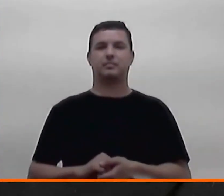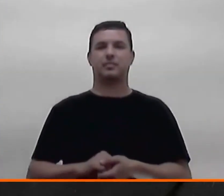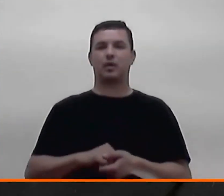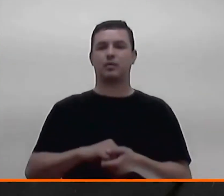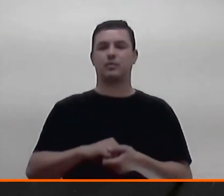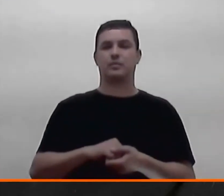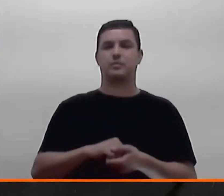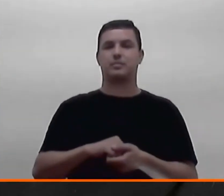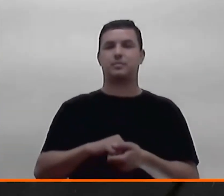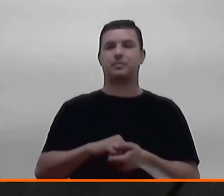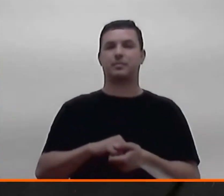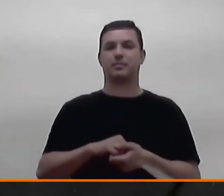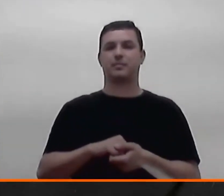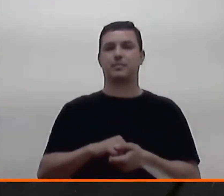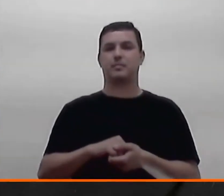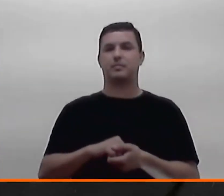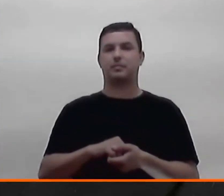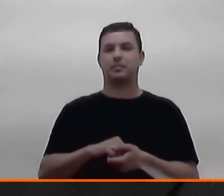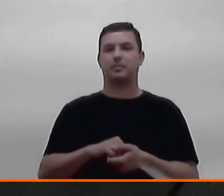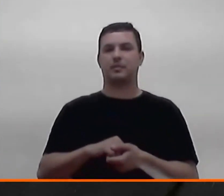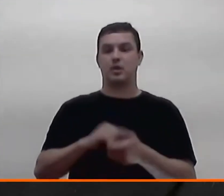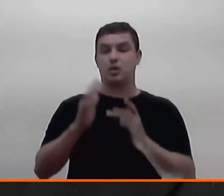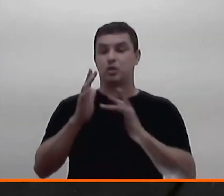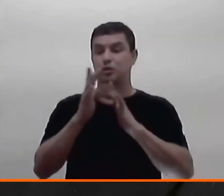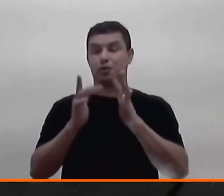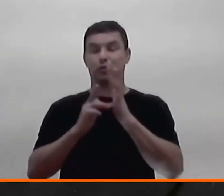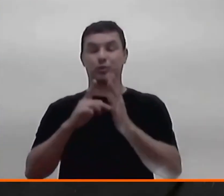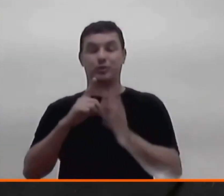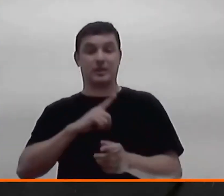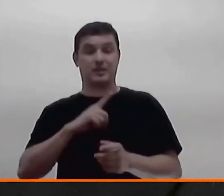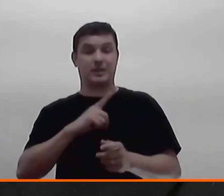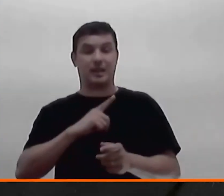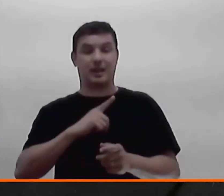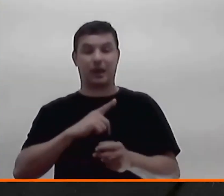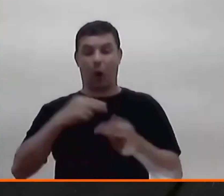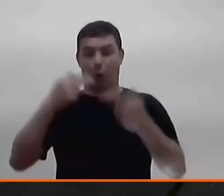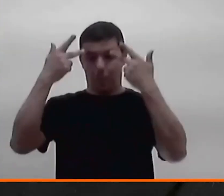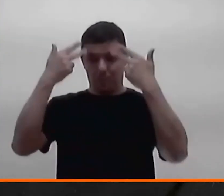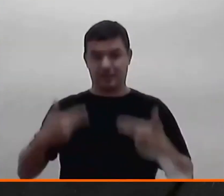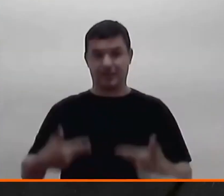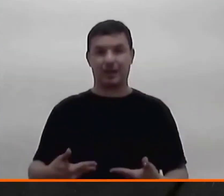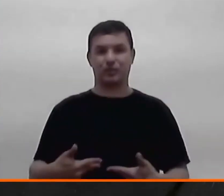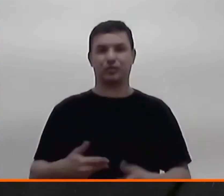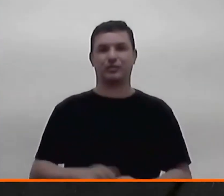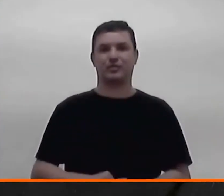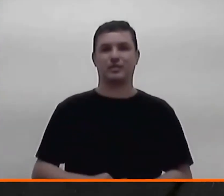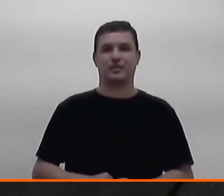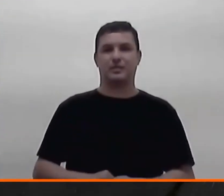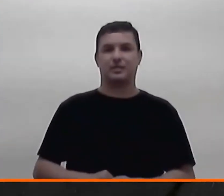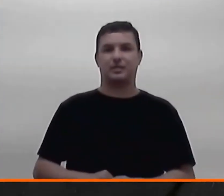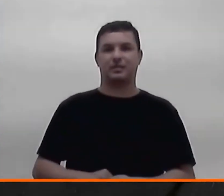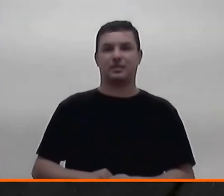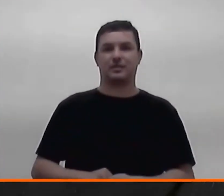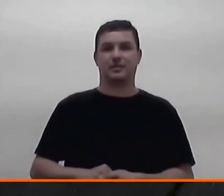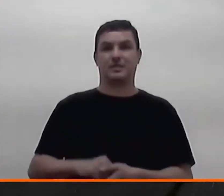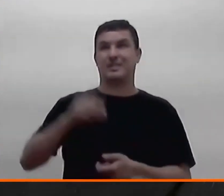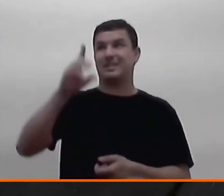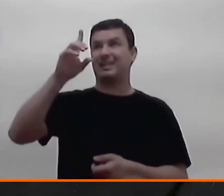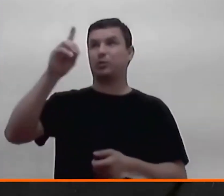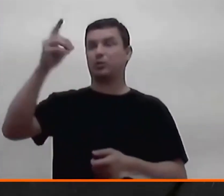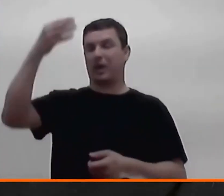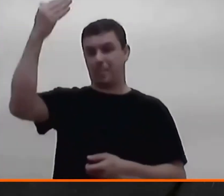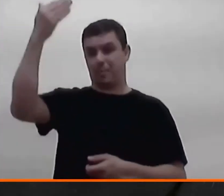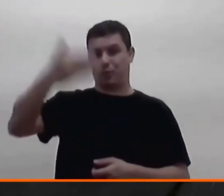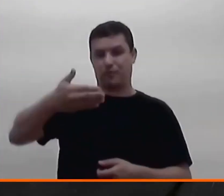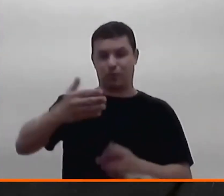humanidade. E Deus reconheceu a sua humanidade. Ele foi aprovado por Deus. E